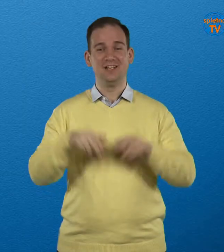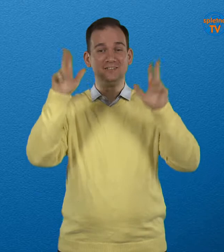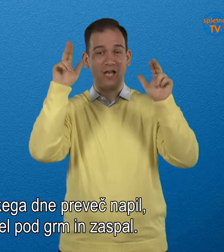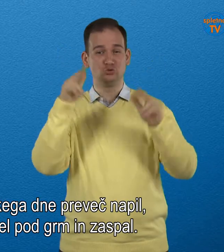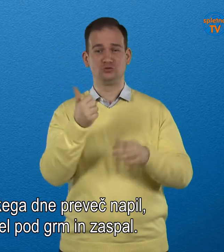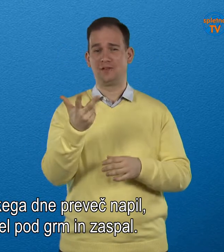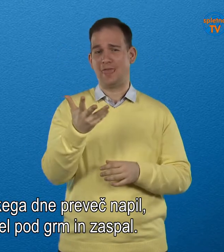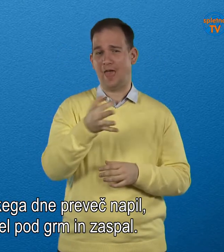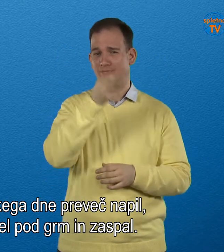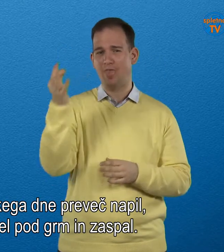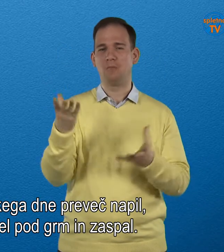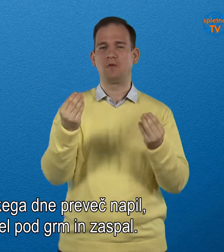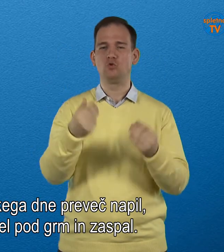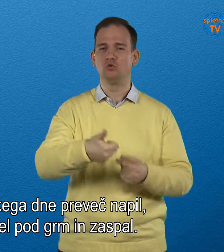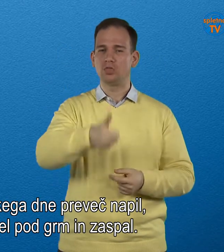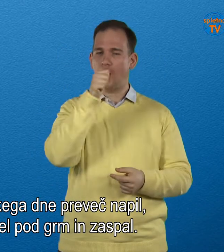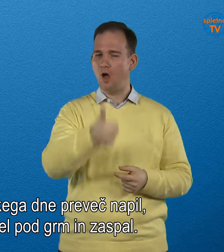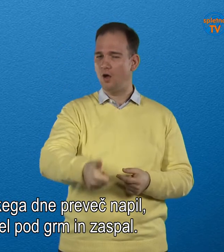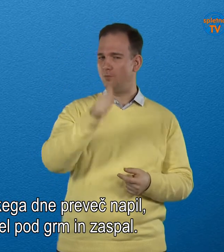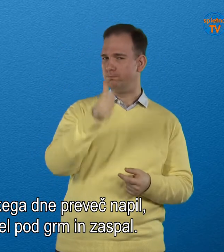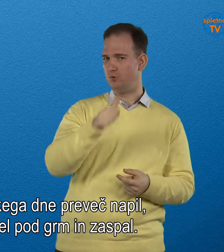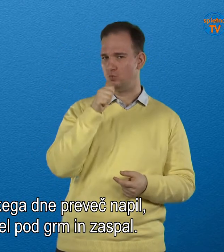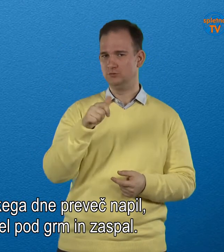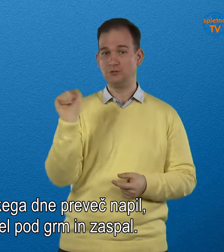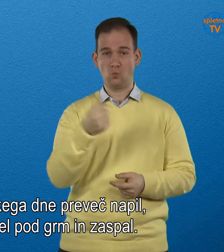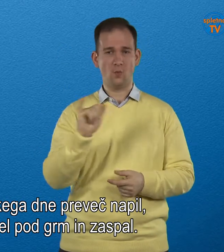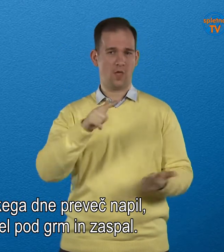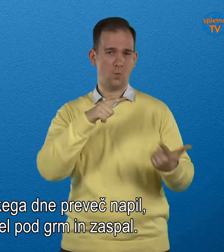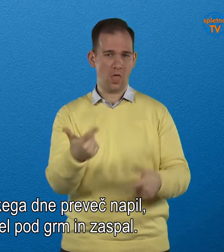Zajček se je nekega dne preveč napil in se zato ulegel pod grm in zaspal.